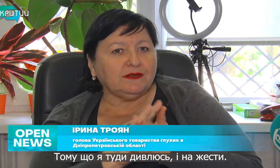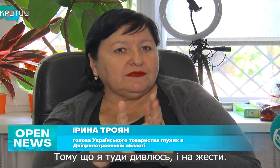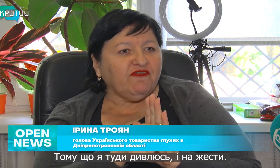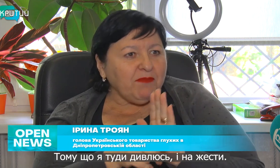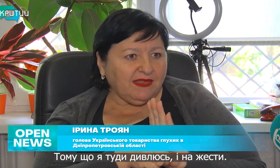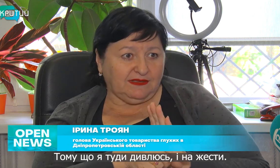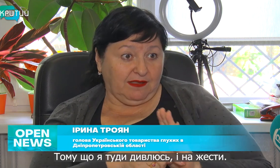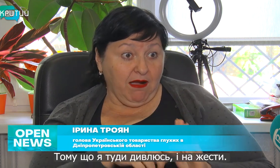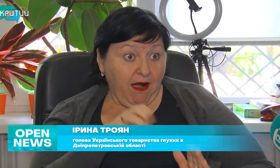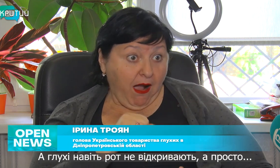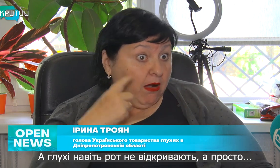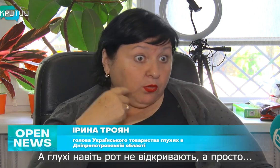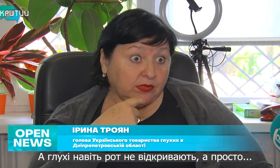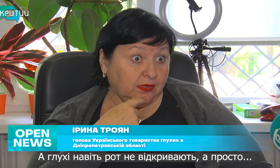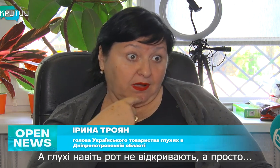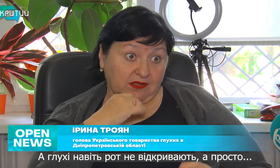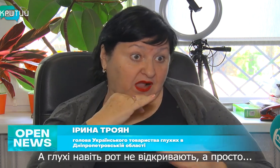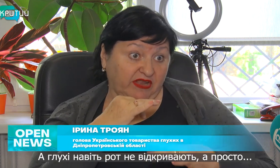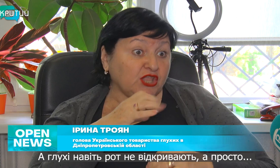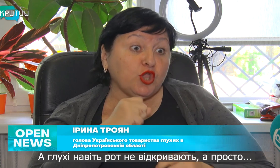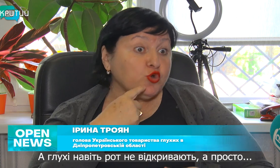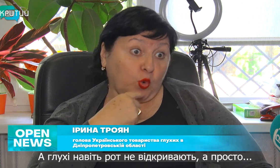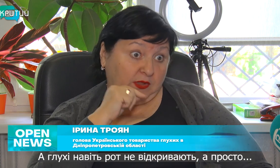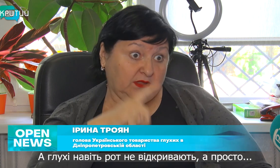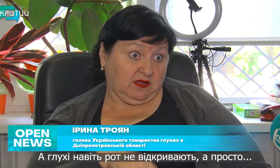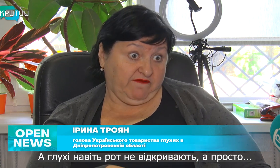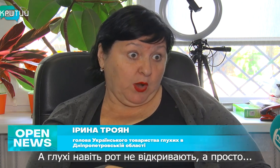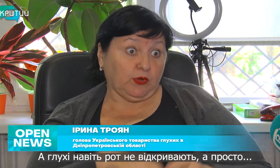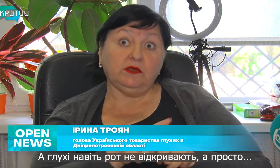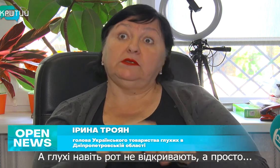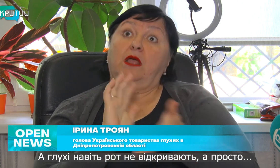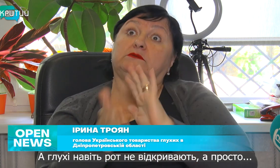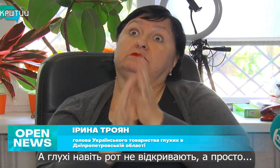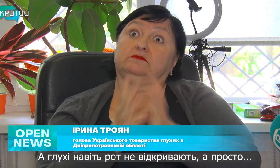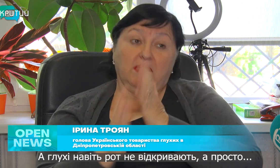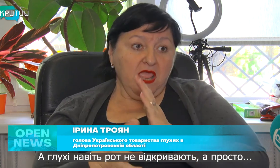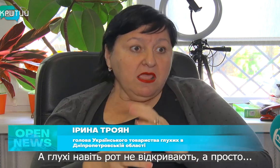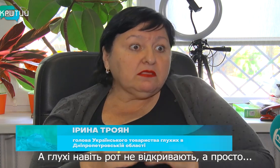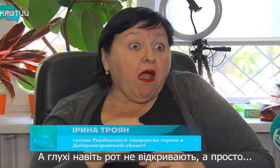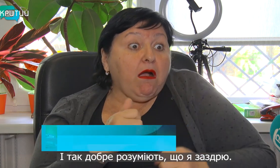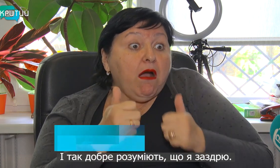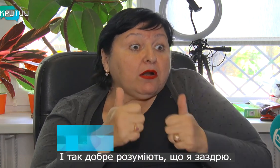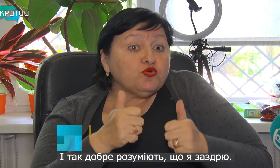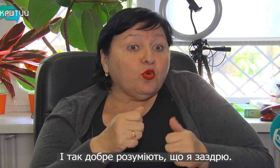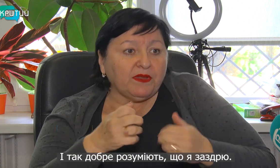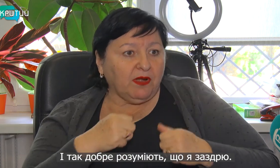жести вместе. А глухие, когда говорят, они даже рот не открывают, они сидят и так хорошо, понимаете,